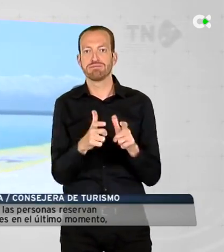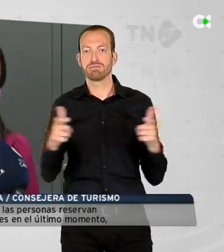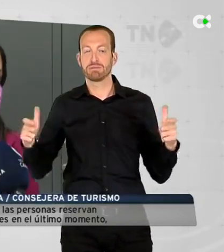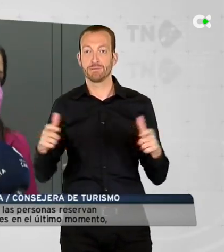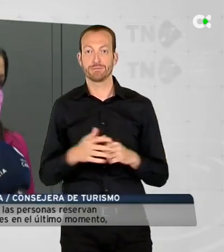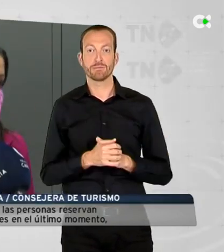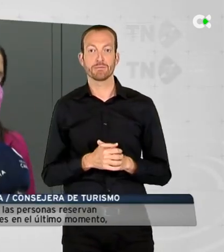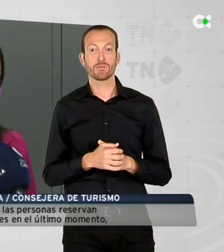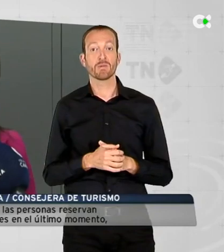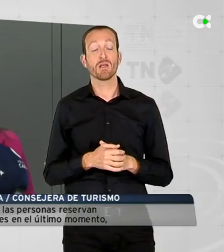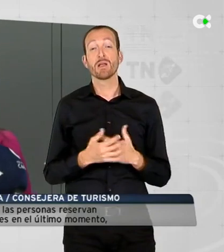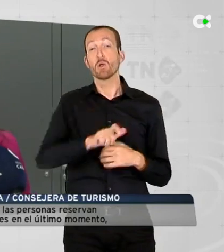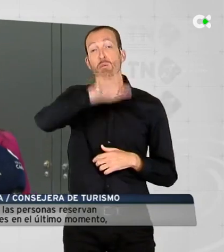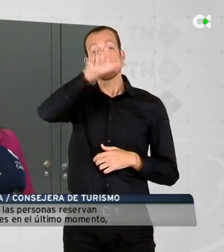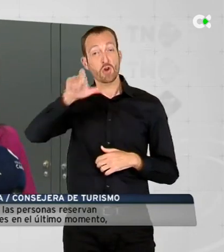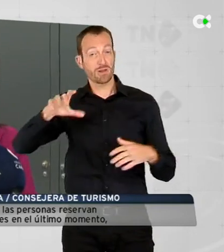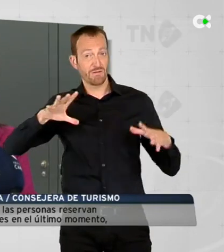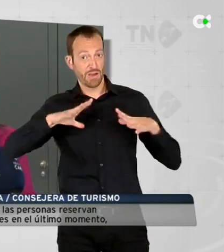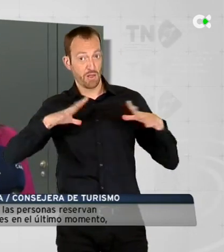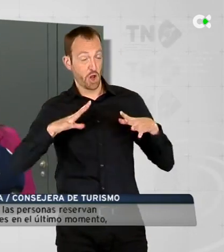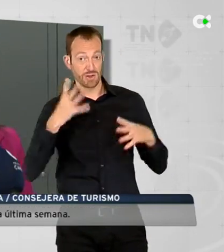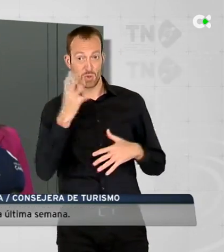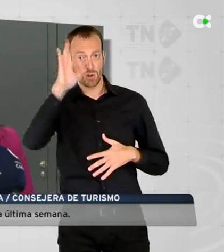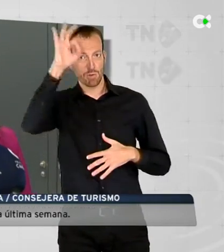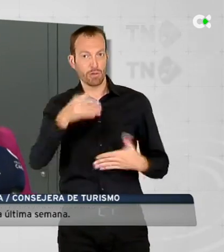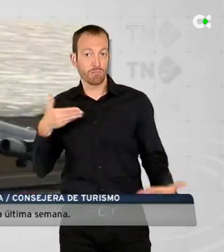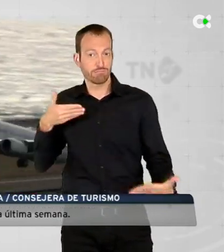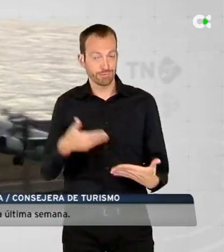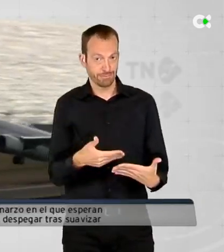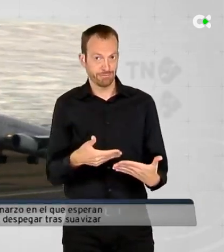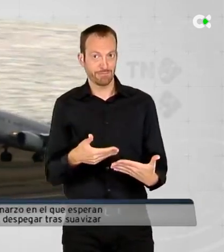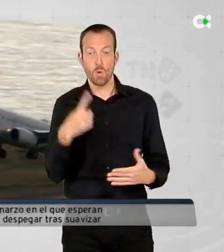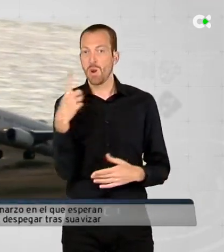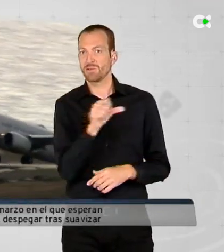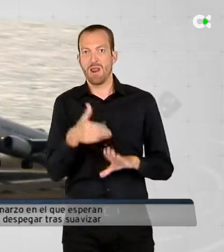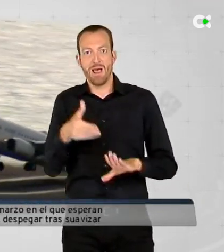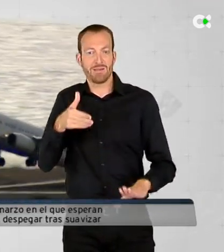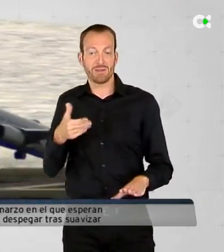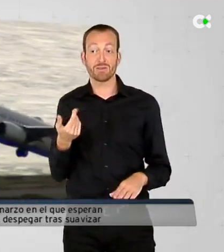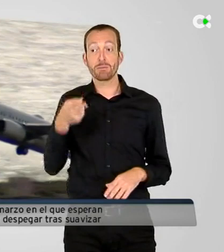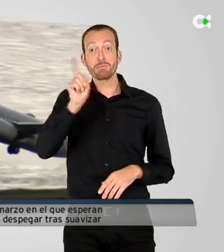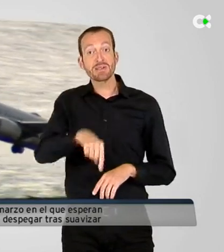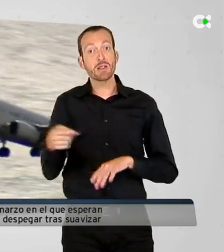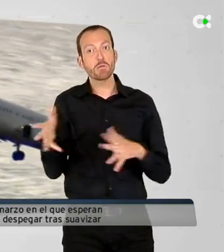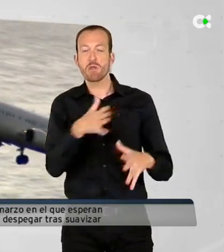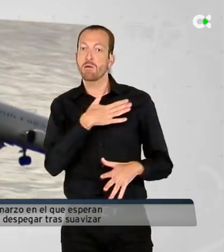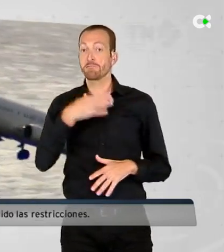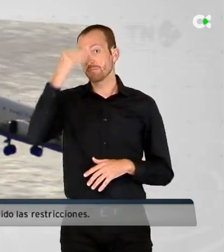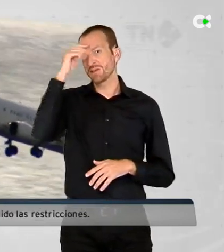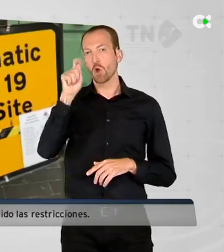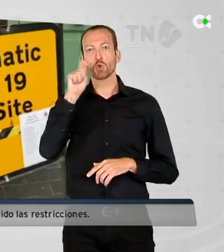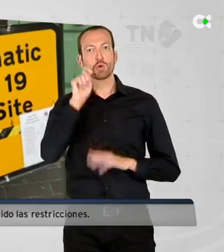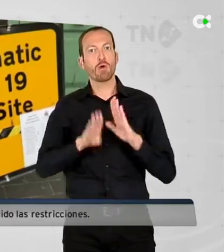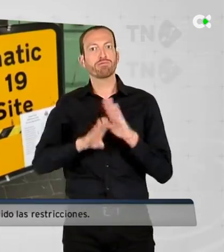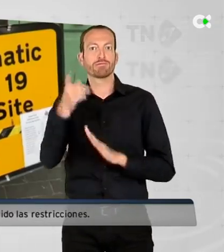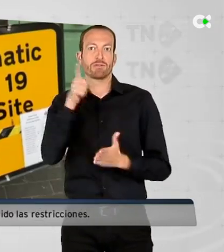de las personas reservan sus vacaciones en el último momento en la última semana un mes de marzo en el que esperan comenzar a despegar tras suavizar